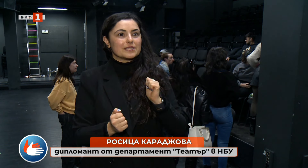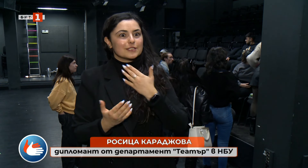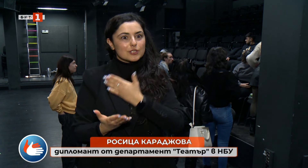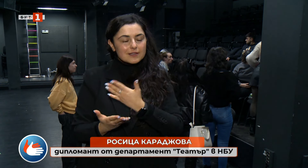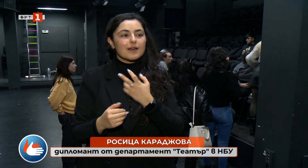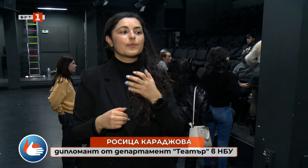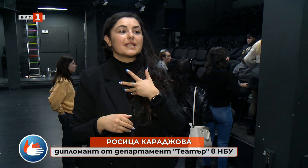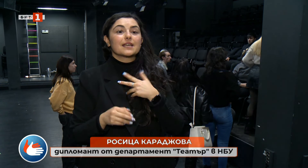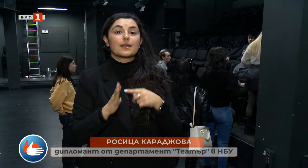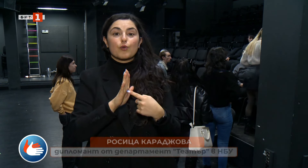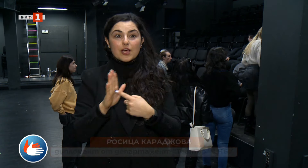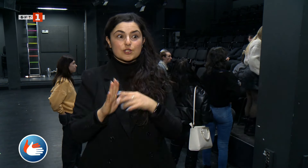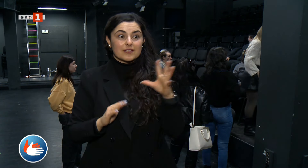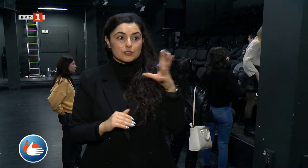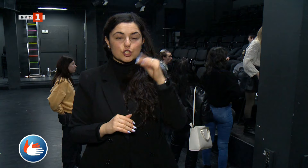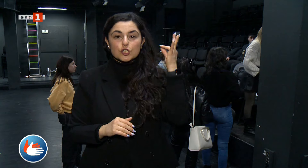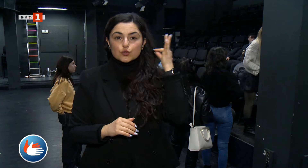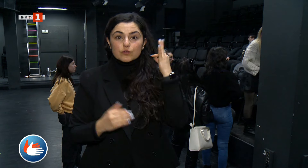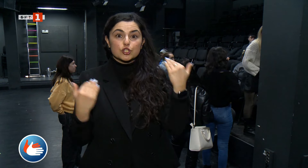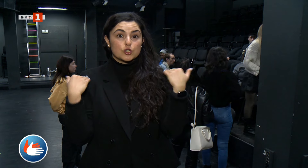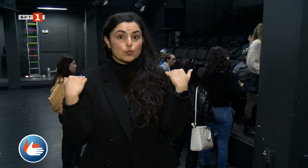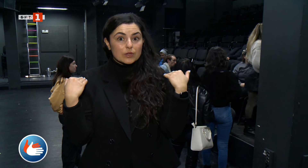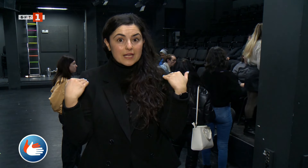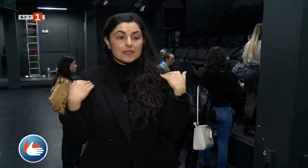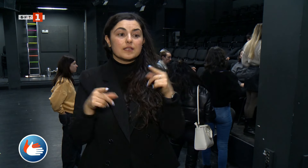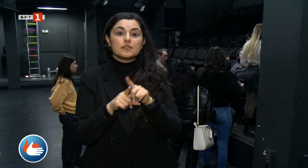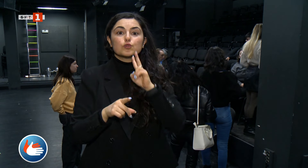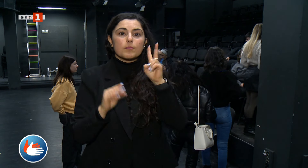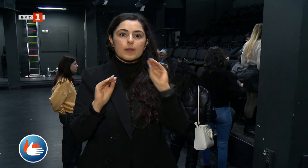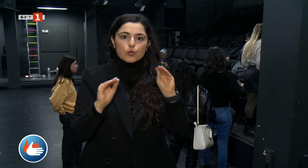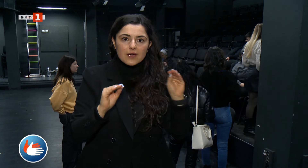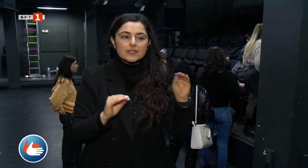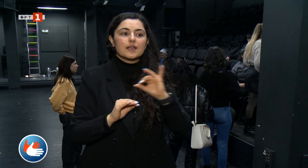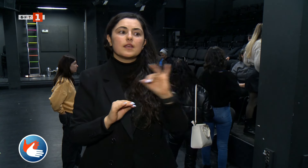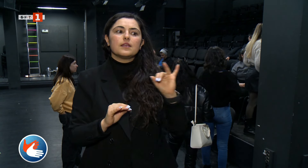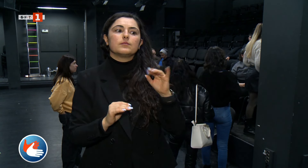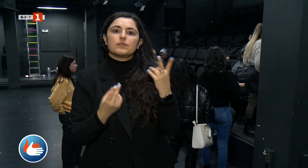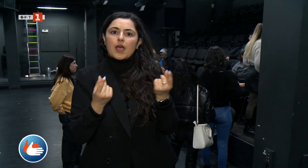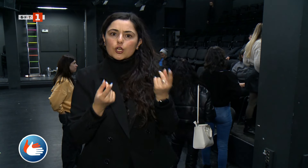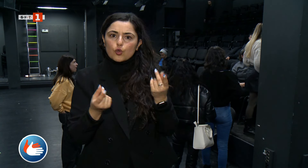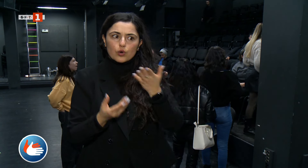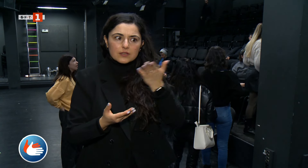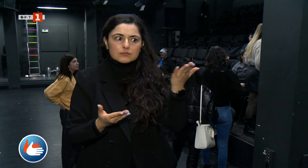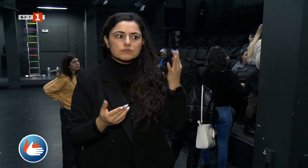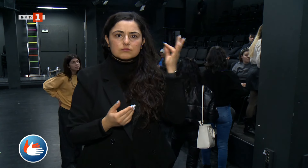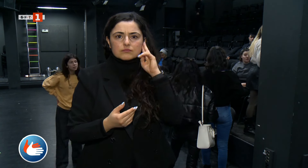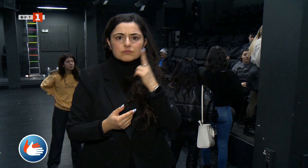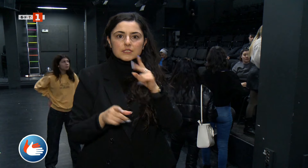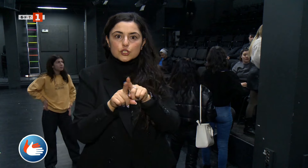защита. Исках да покажа пред чуващите студенти, преподавателите и актьорите, чуващи и глухи, да видят